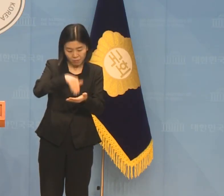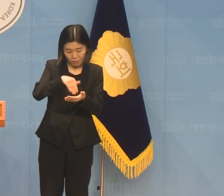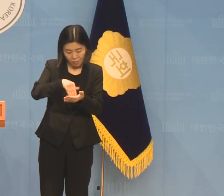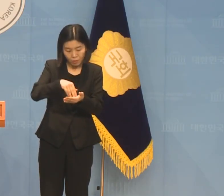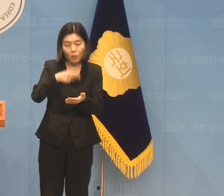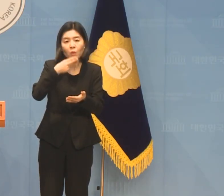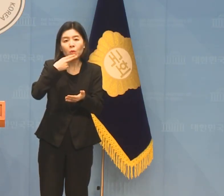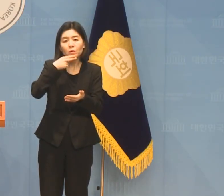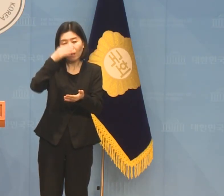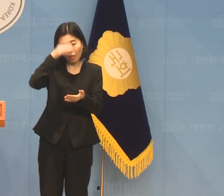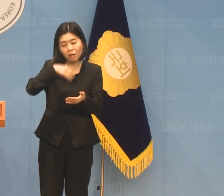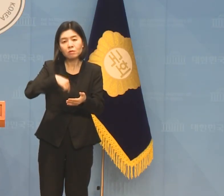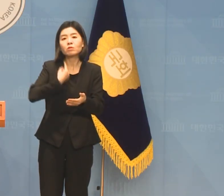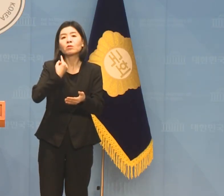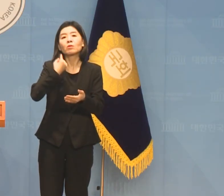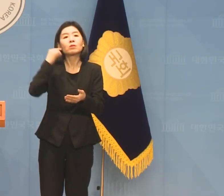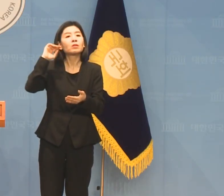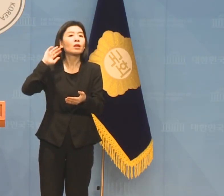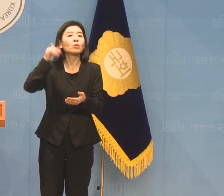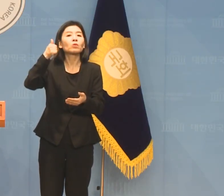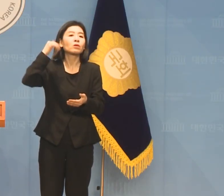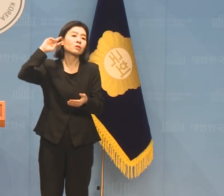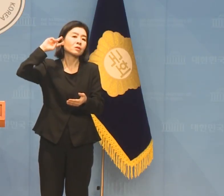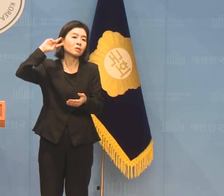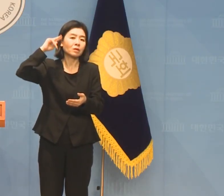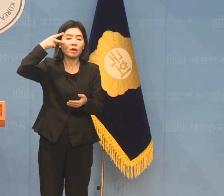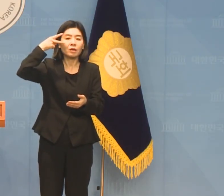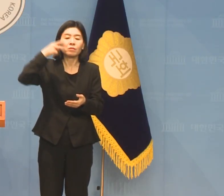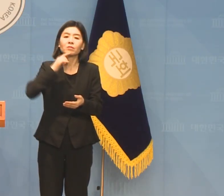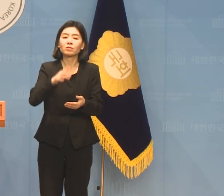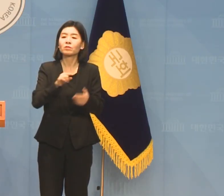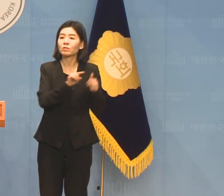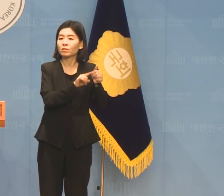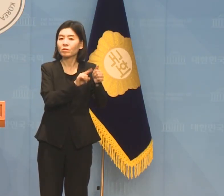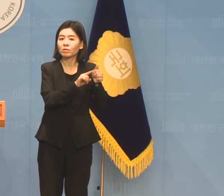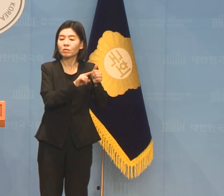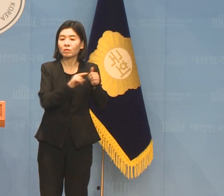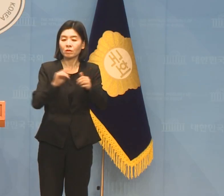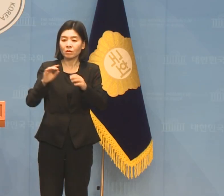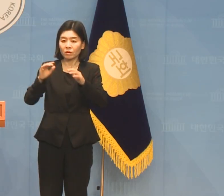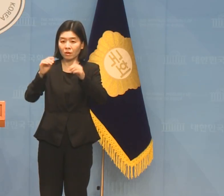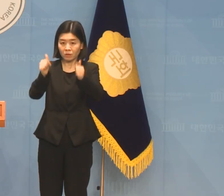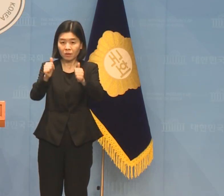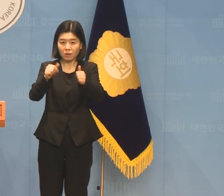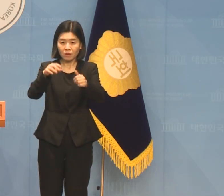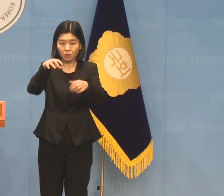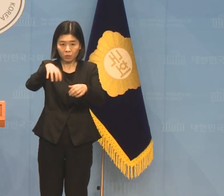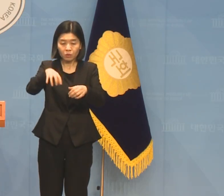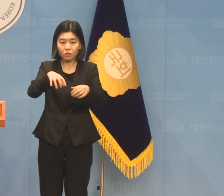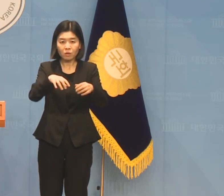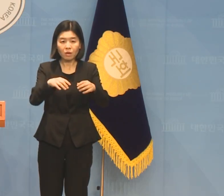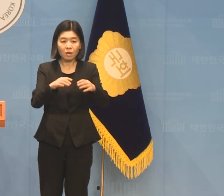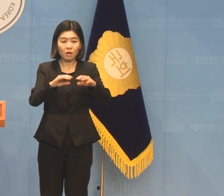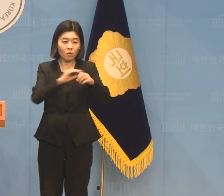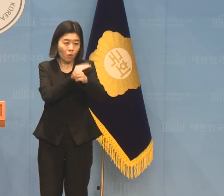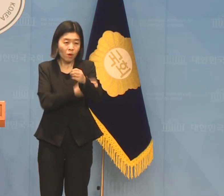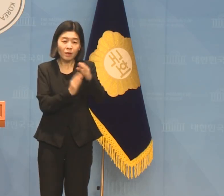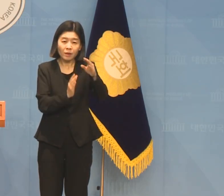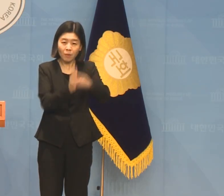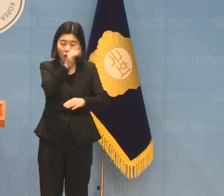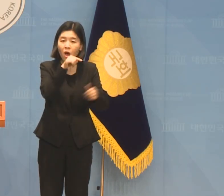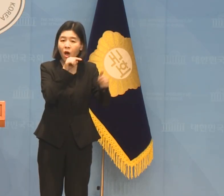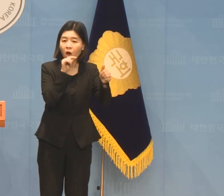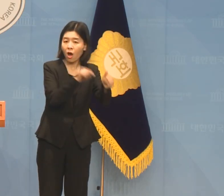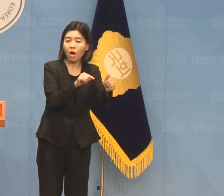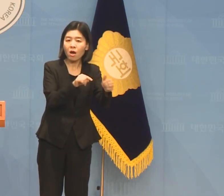스스로가 대통령인 줄 크게 착각하고 있습니다. 헌재가 월권 행위임을 명백히 한 헌법재판관